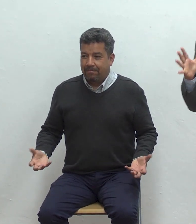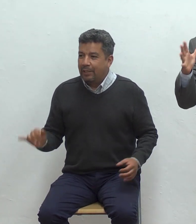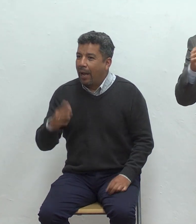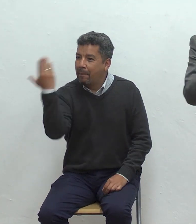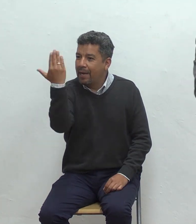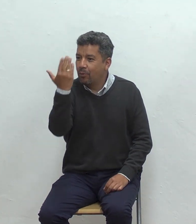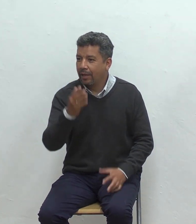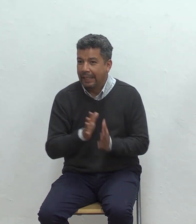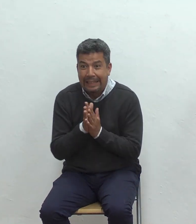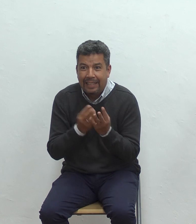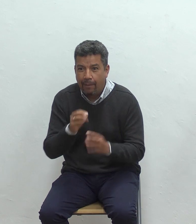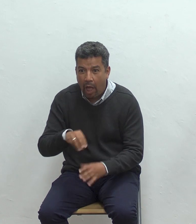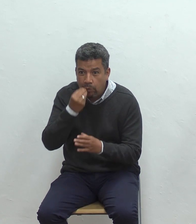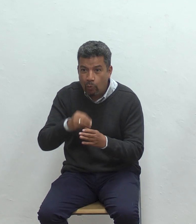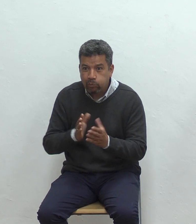cinematográfico.